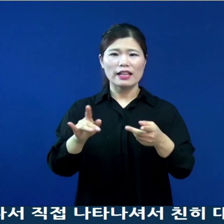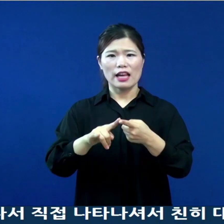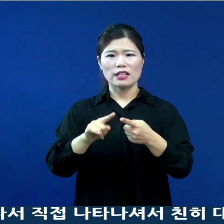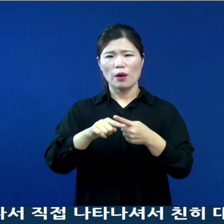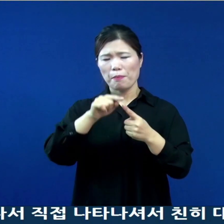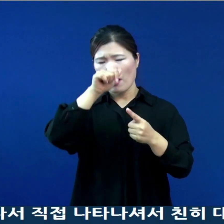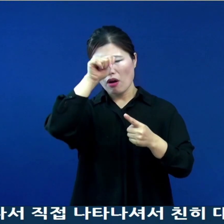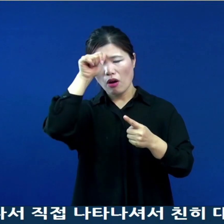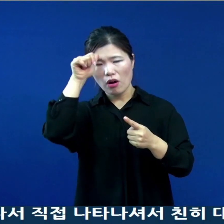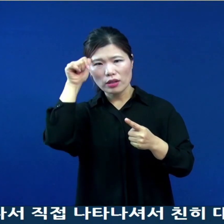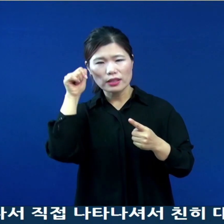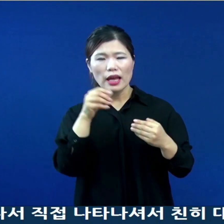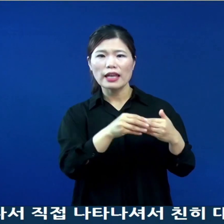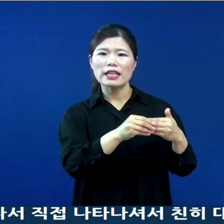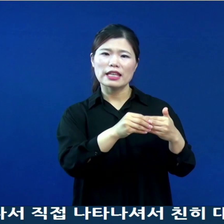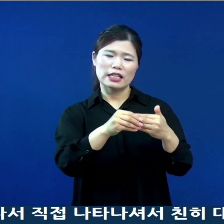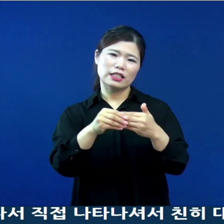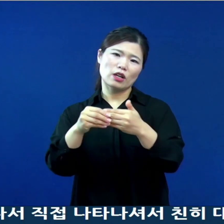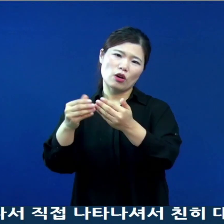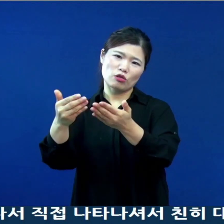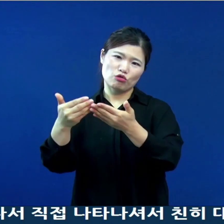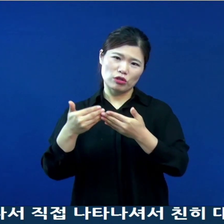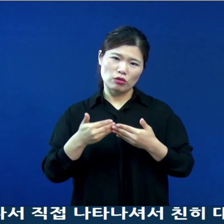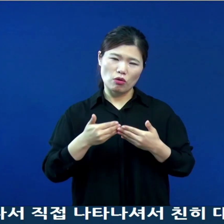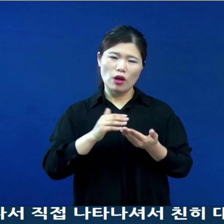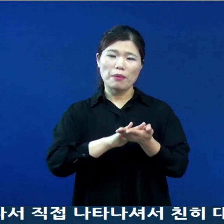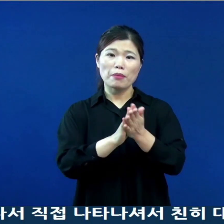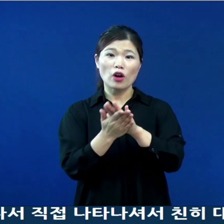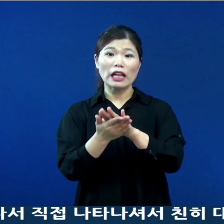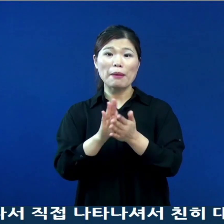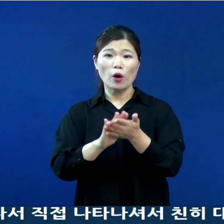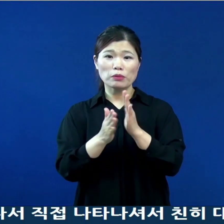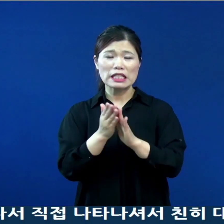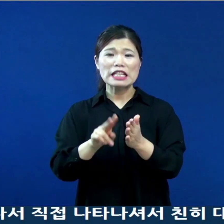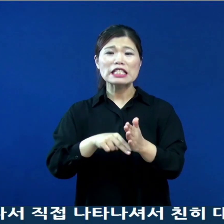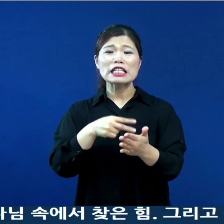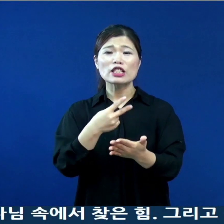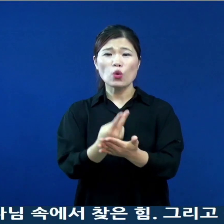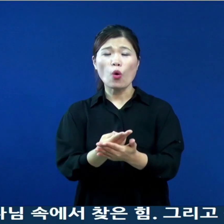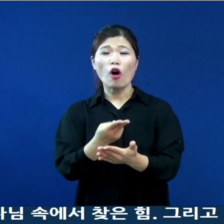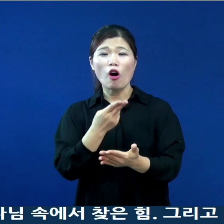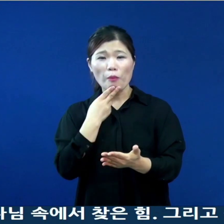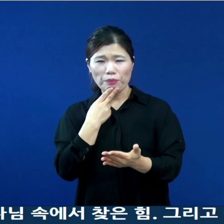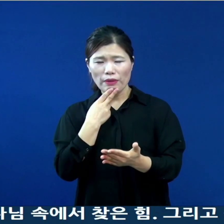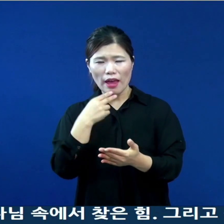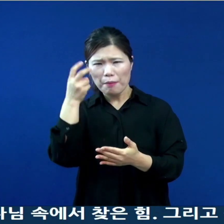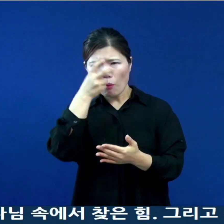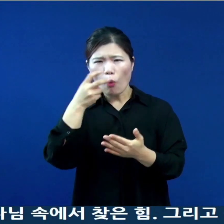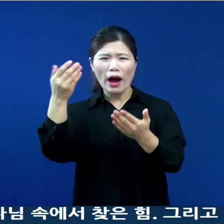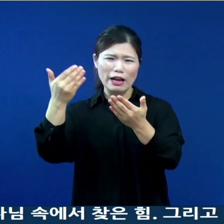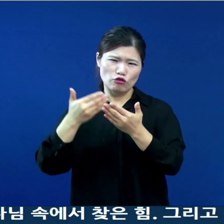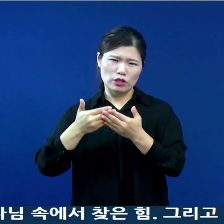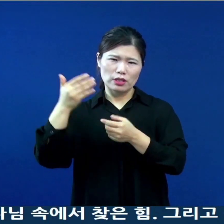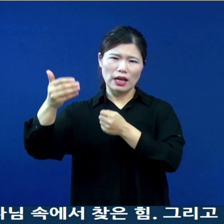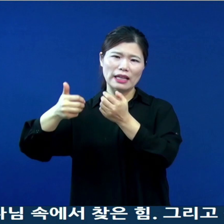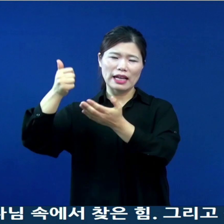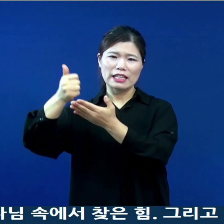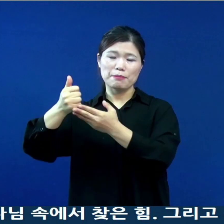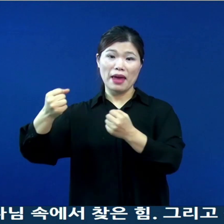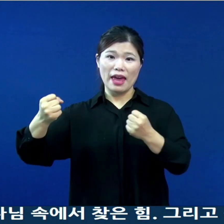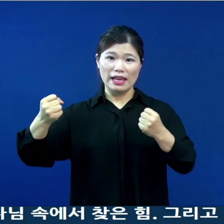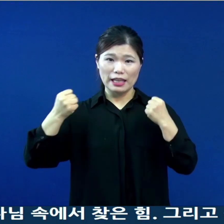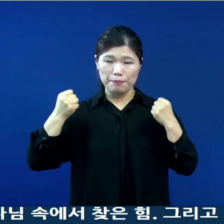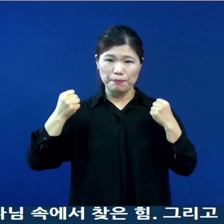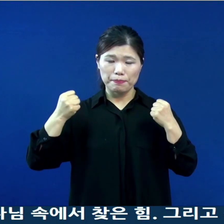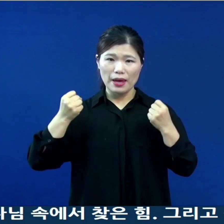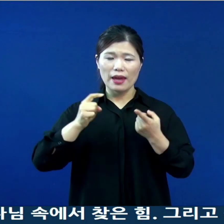기간 동안 이끌어 주시면서 변함없이 실족하지 않도록 그 길을 보호해 주시는 하나님의 힘, 이런